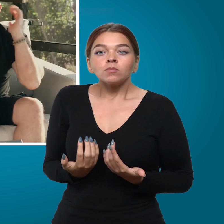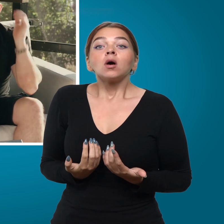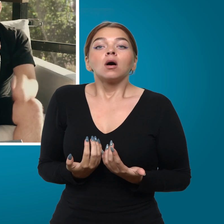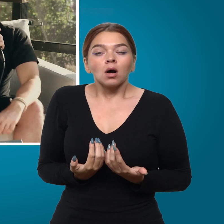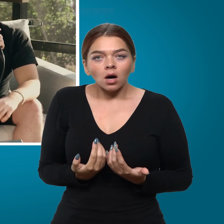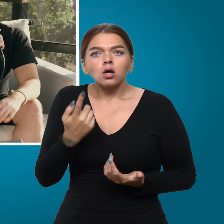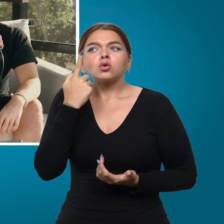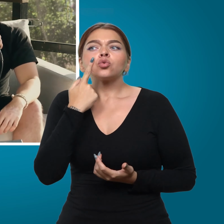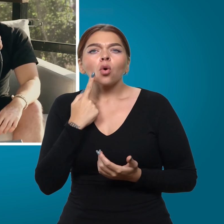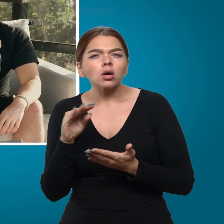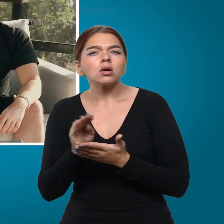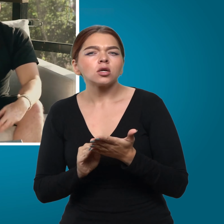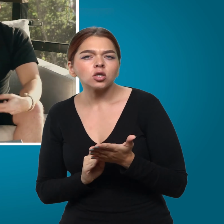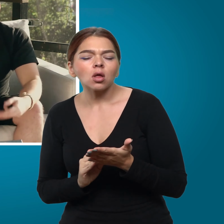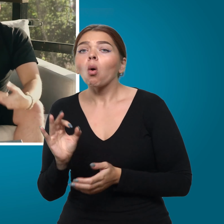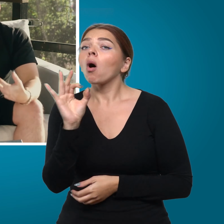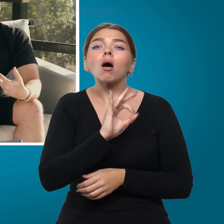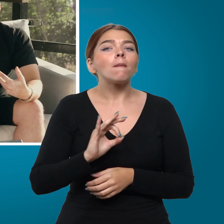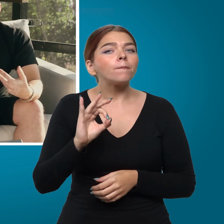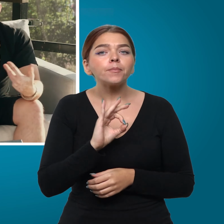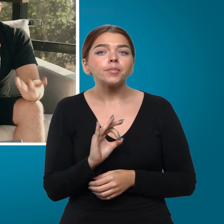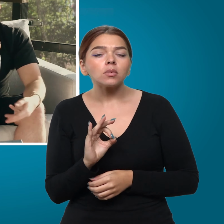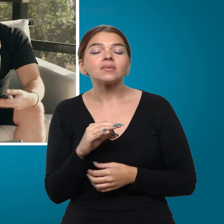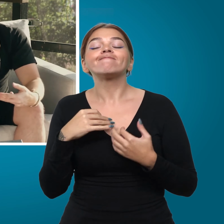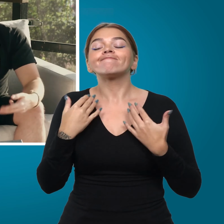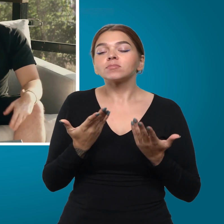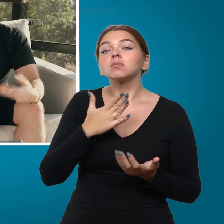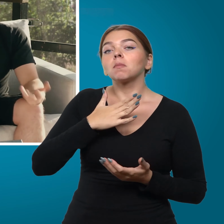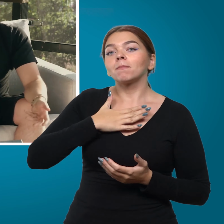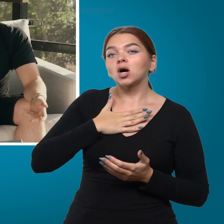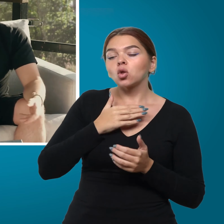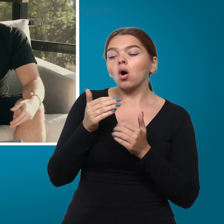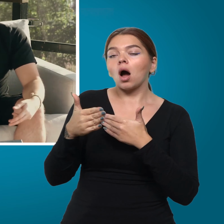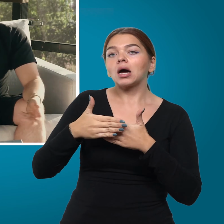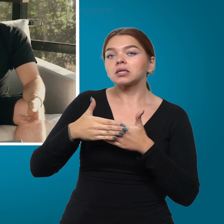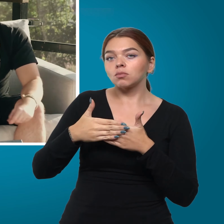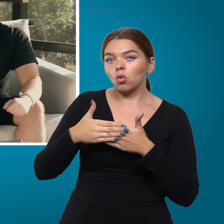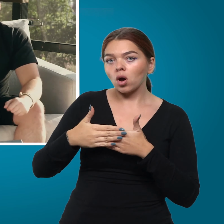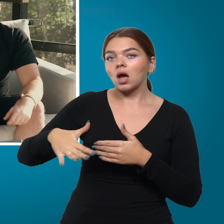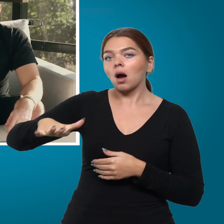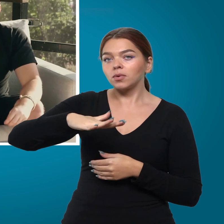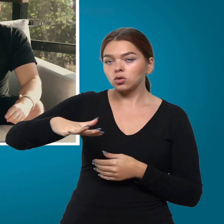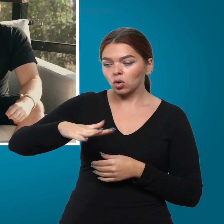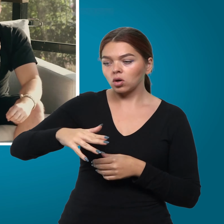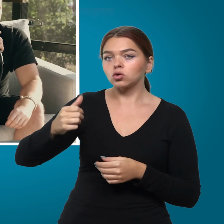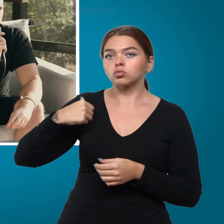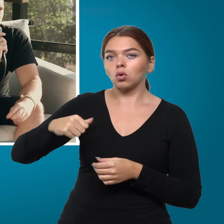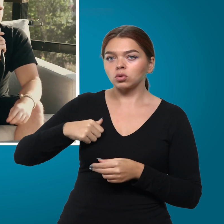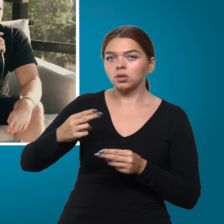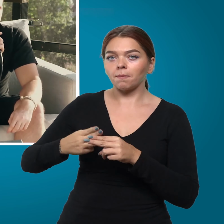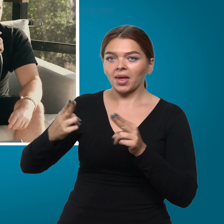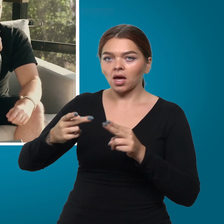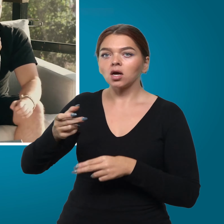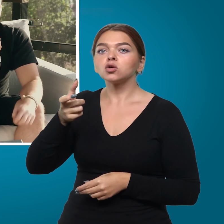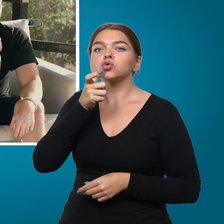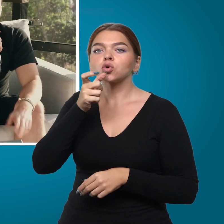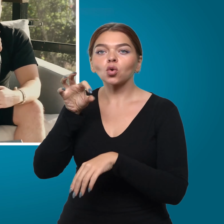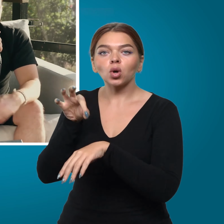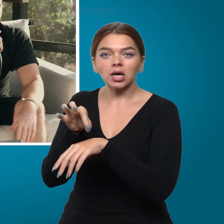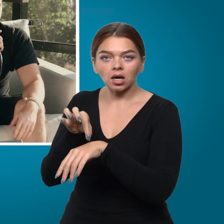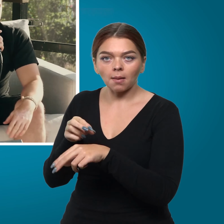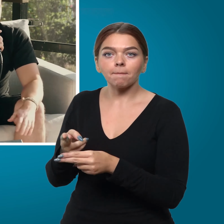noriu rašyti. Tada automatiškai atsiranda gerai, norėsi rašyti, o apie ką tu rašysi. Ir taip jau gyvenimas susiklostė, kad